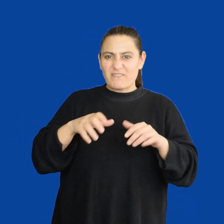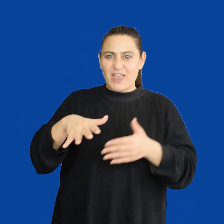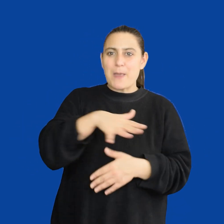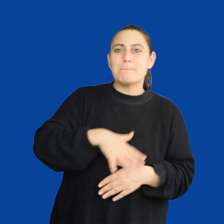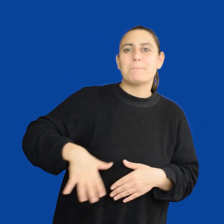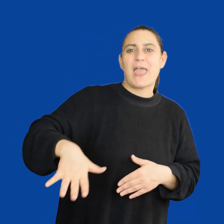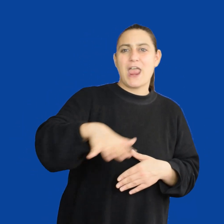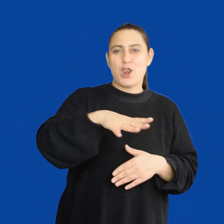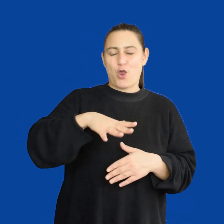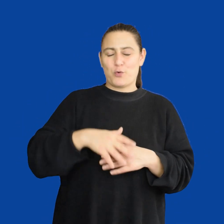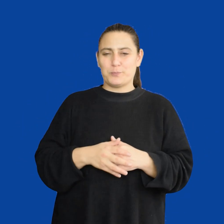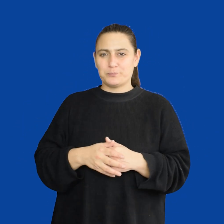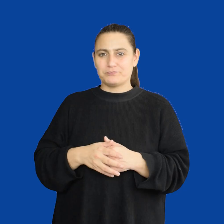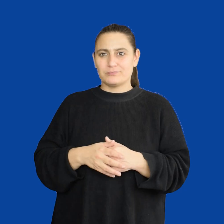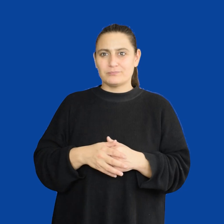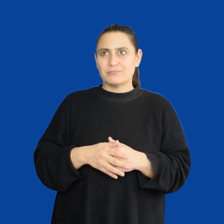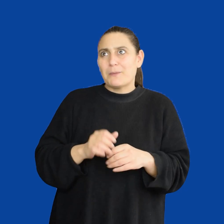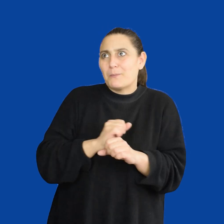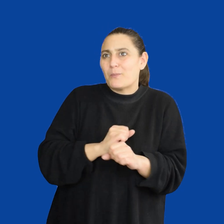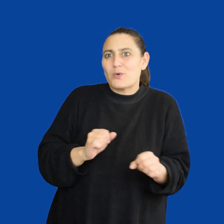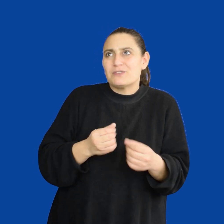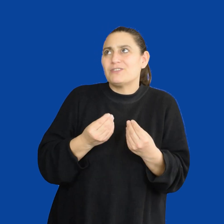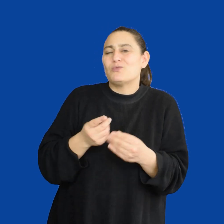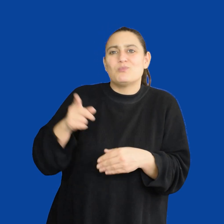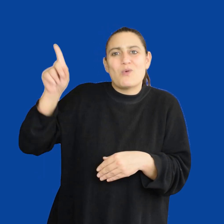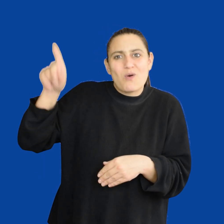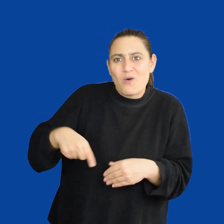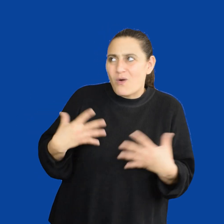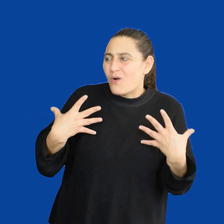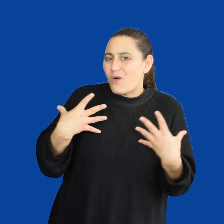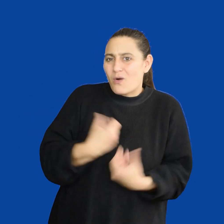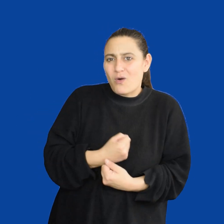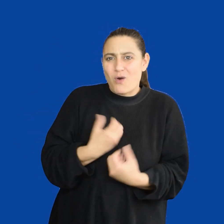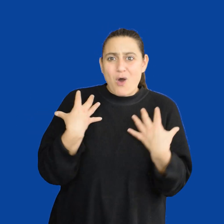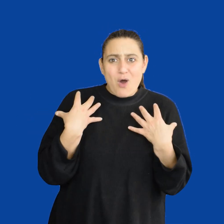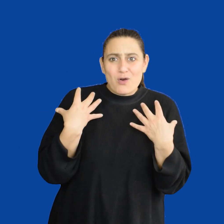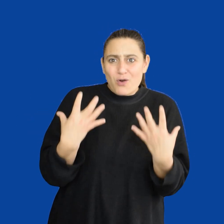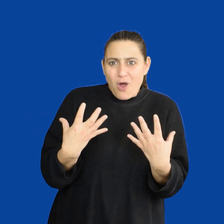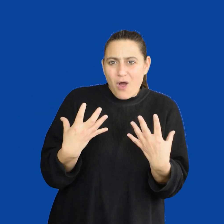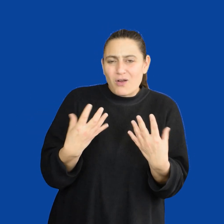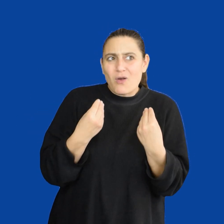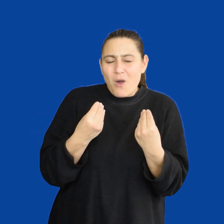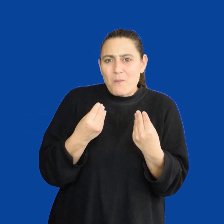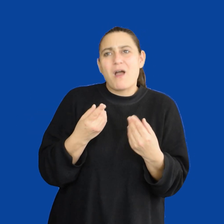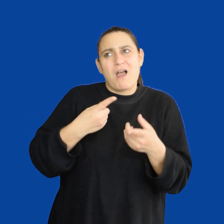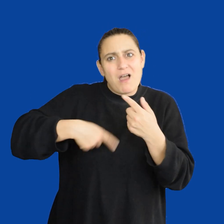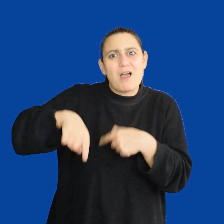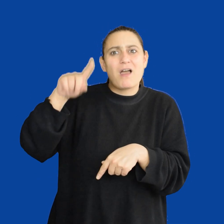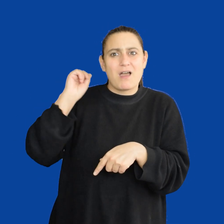Imperio Otomano. Es imposible describir el origen de este trágico acontecimiento sin remitirnos a la